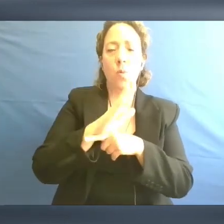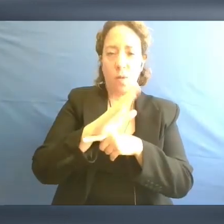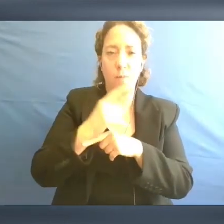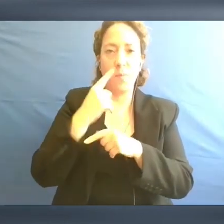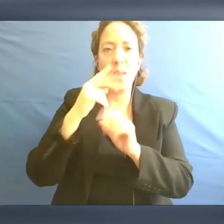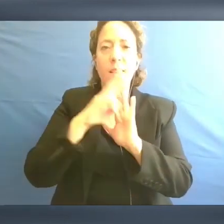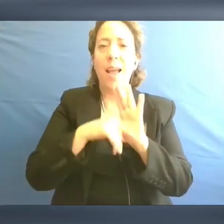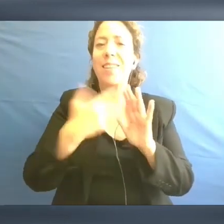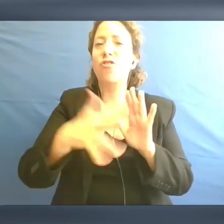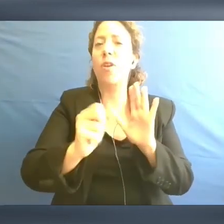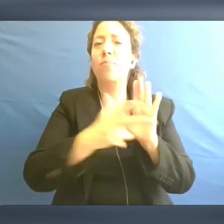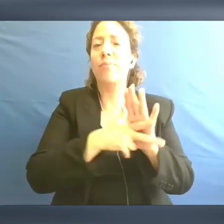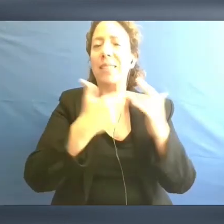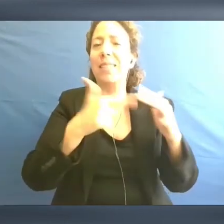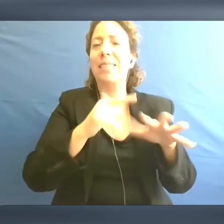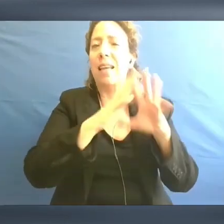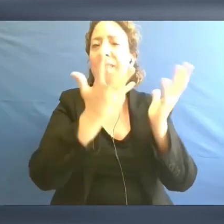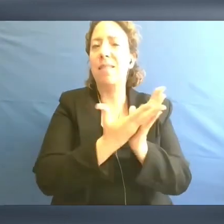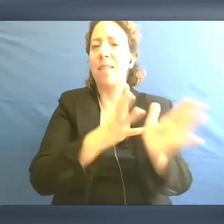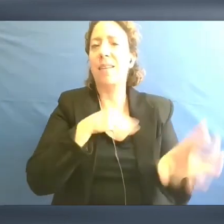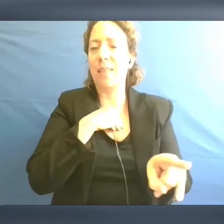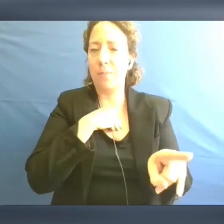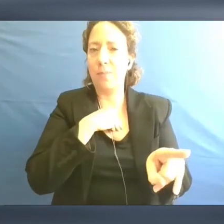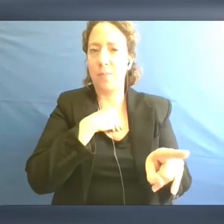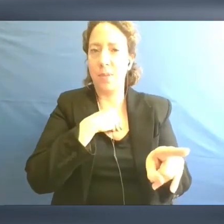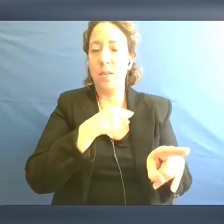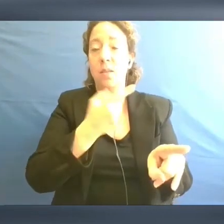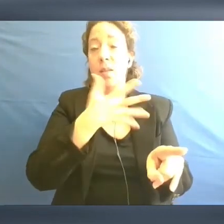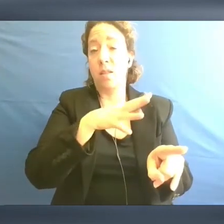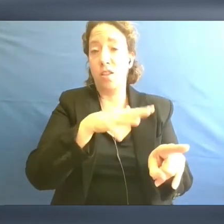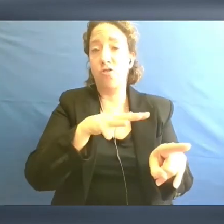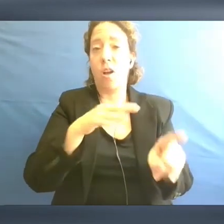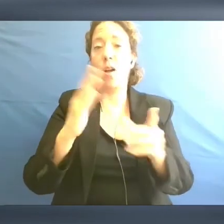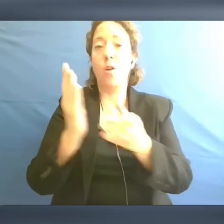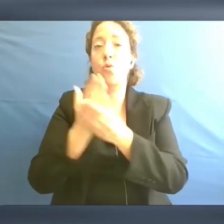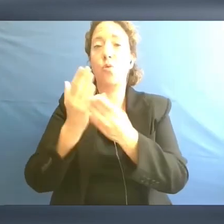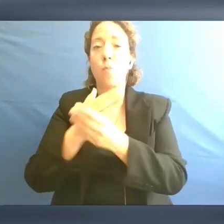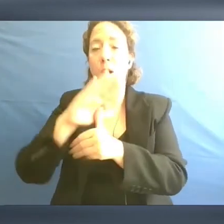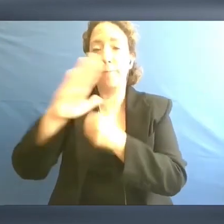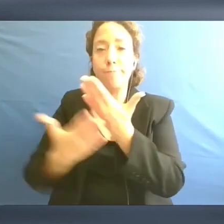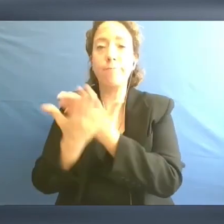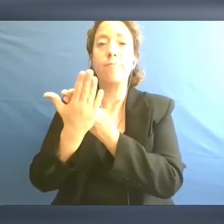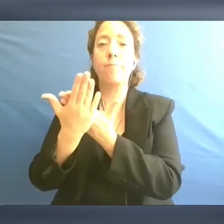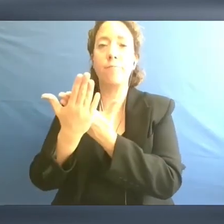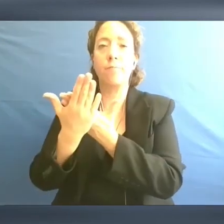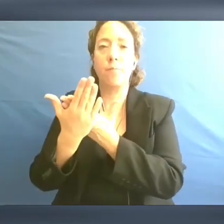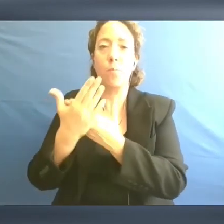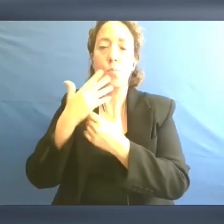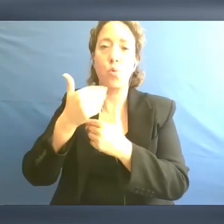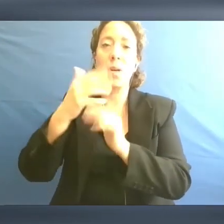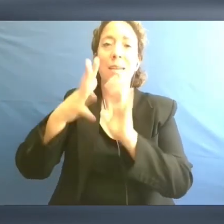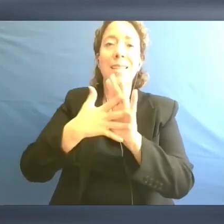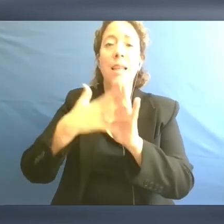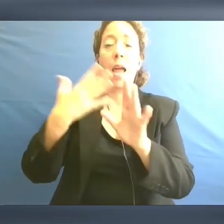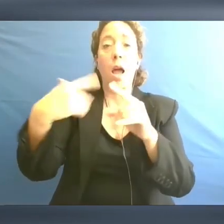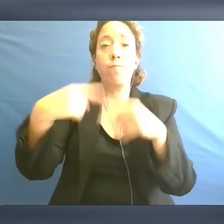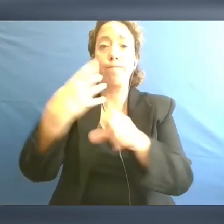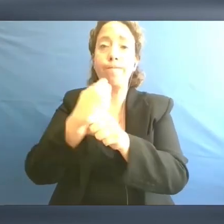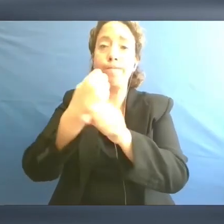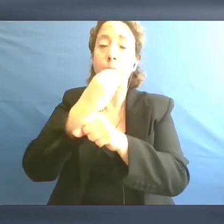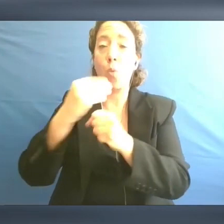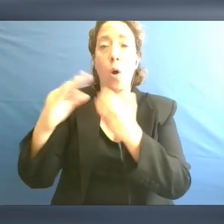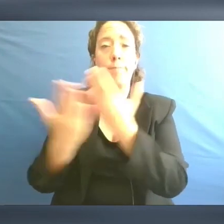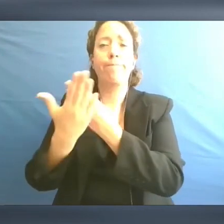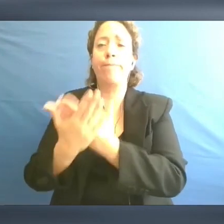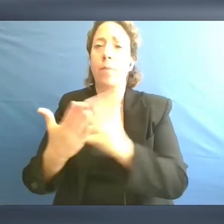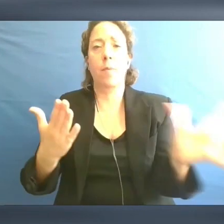été acceptées, donc les 17 règles acceptées, sont aussi intégrées dans les documents d'accompagnement de chaque critère de succès, donc font partie